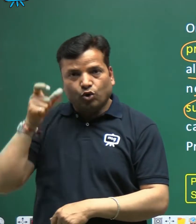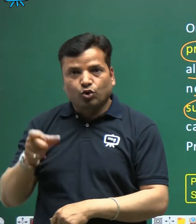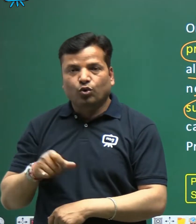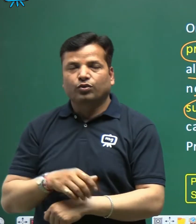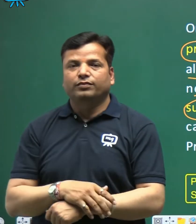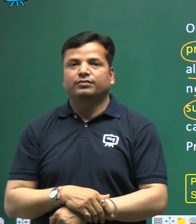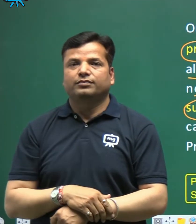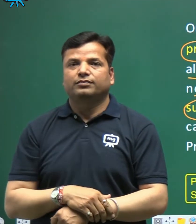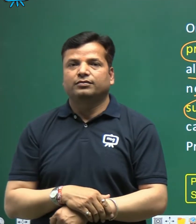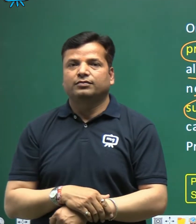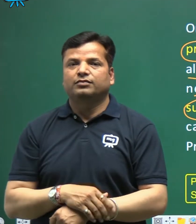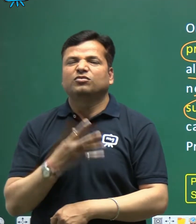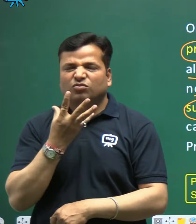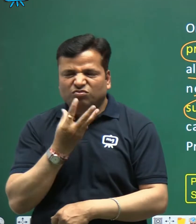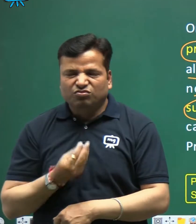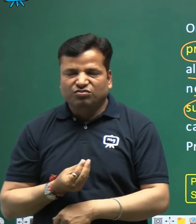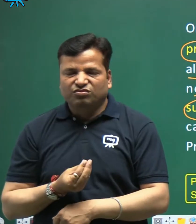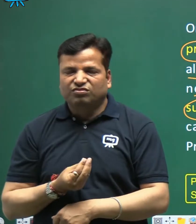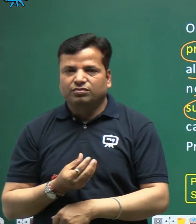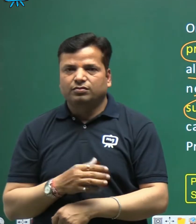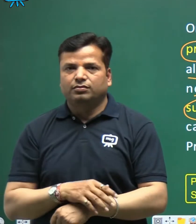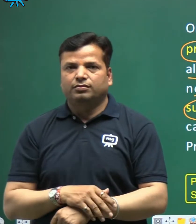sorrow, दुख,